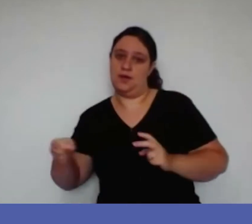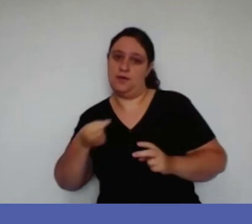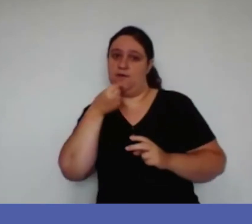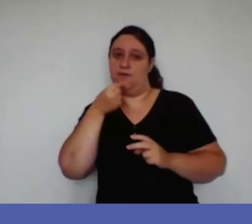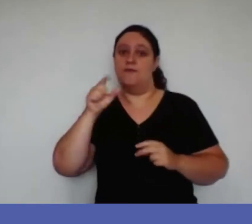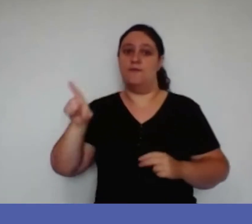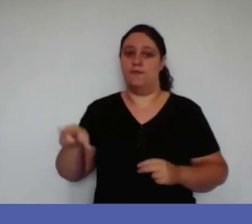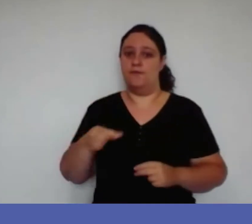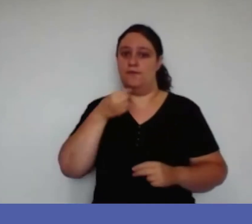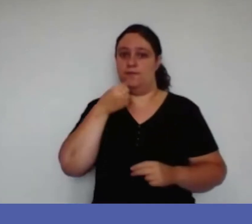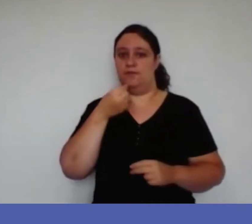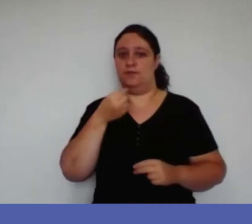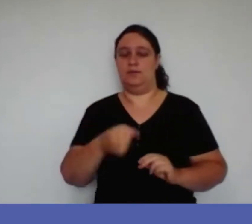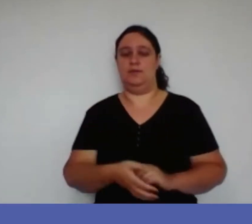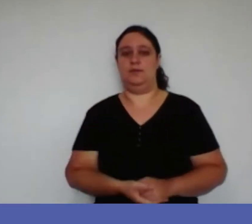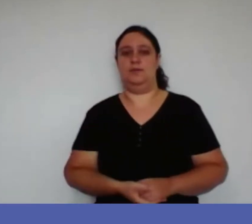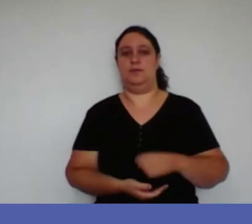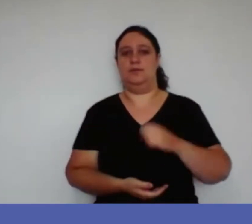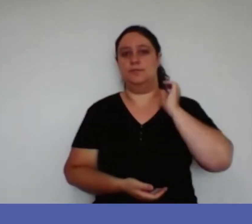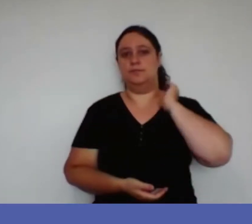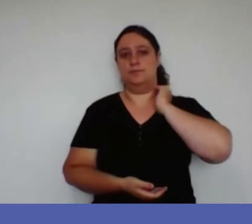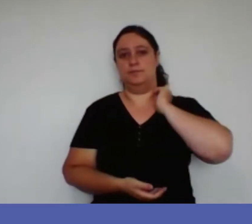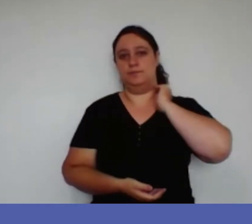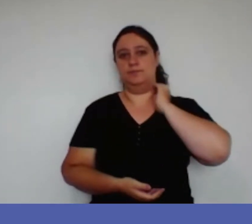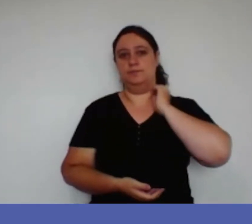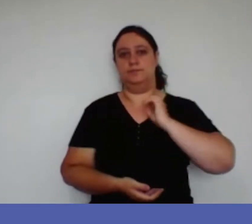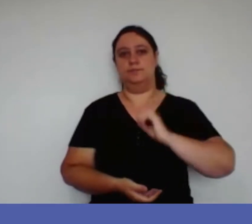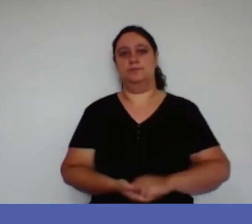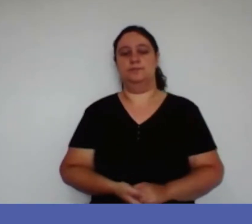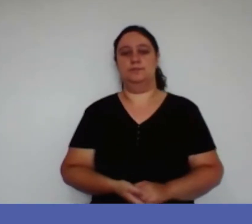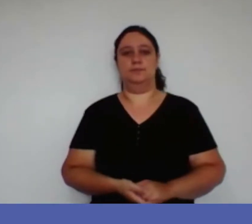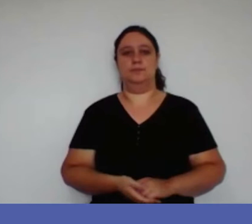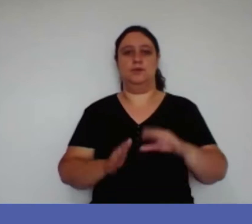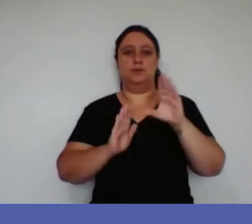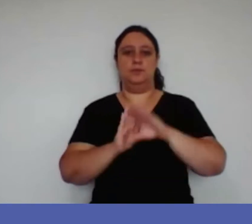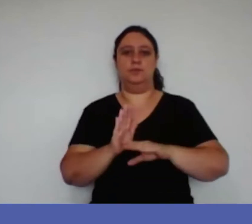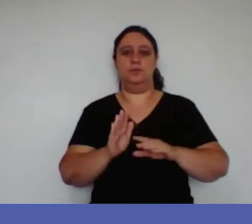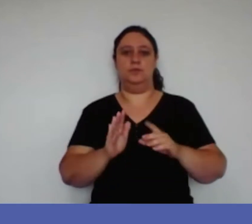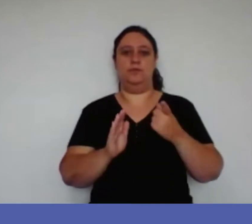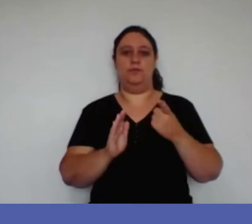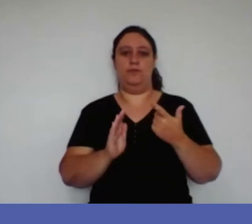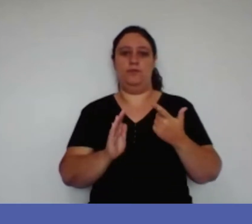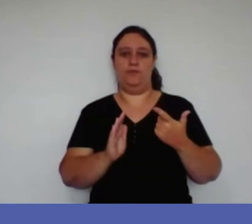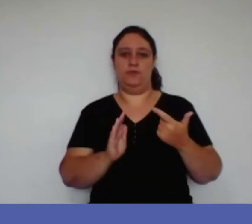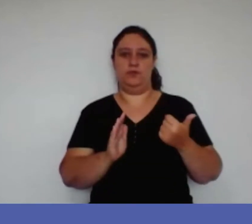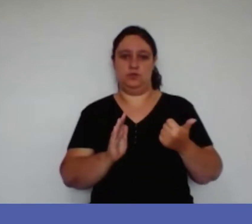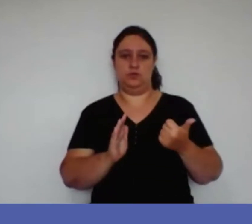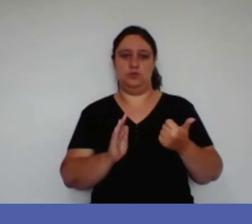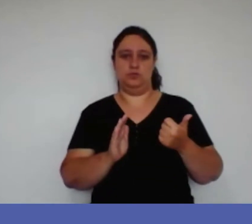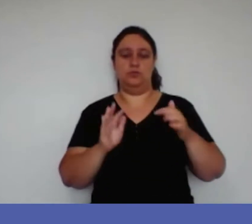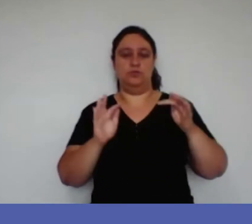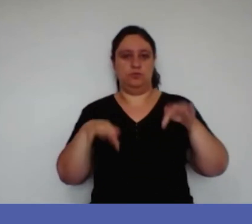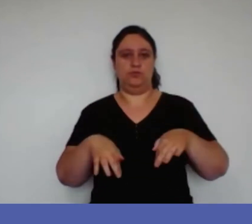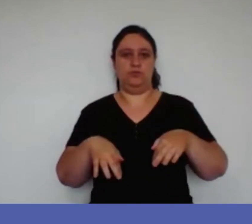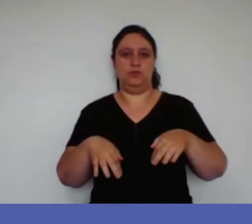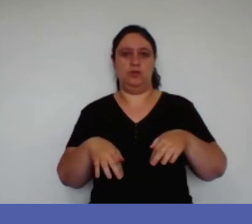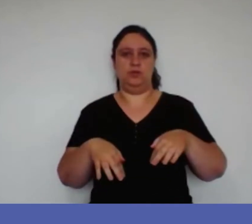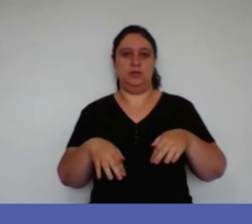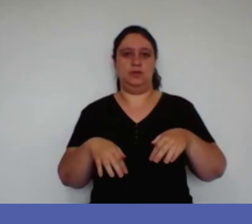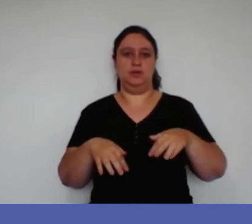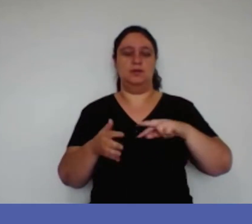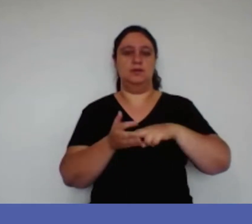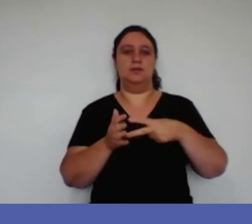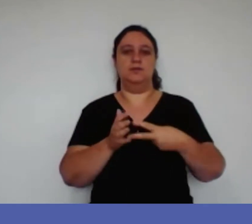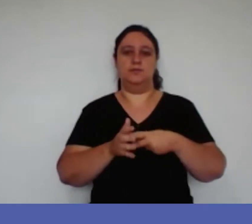essa parábola do final de 21 refere-se ao povo de Israel, até nossos